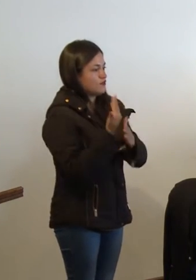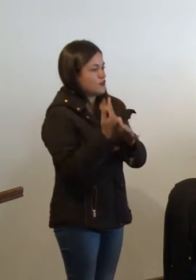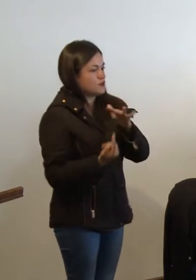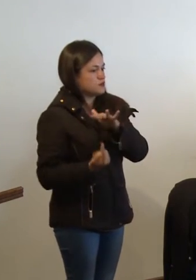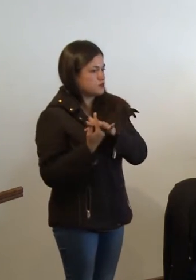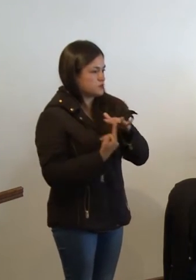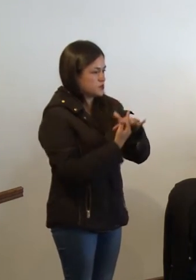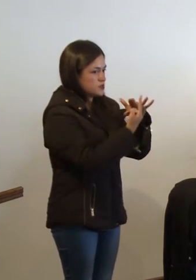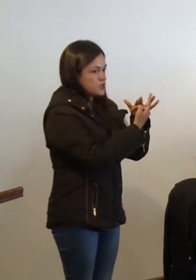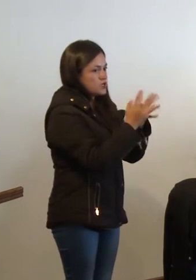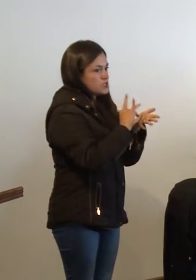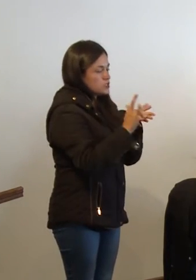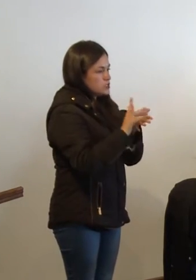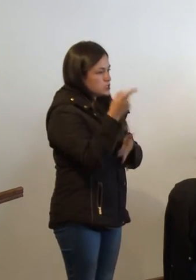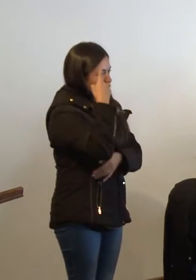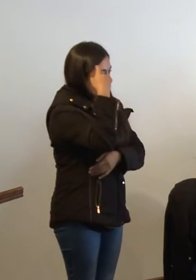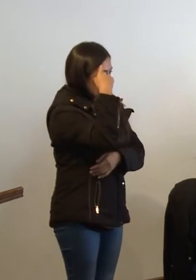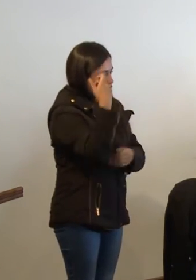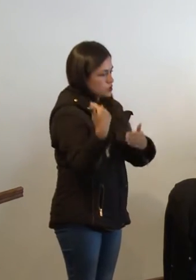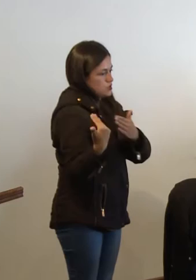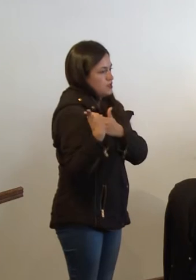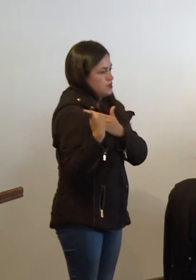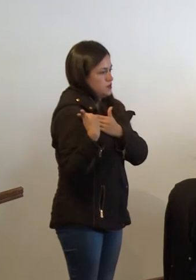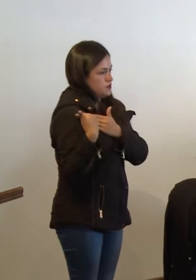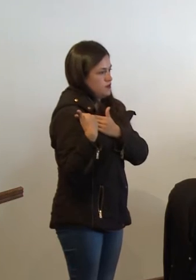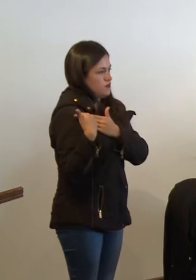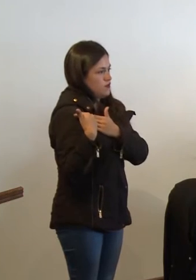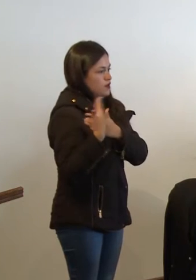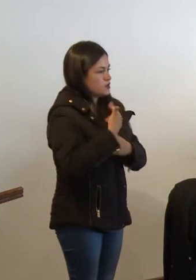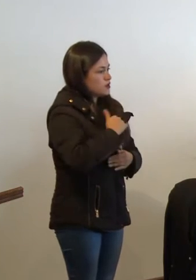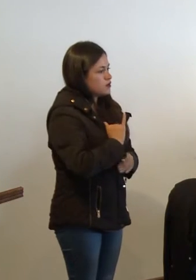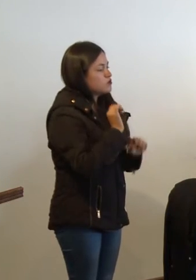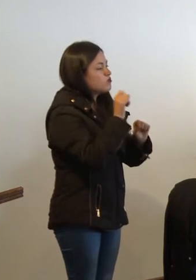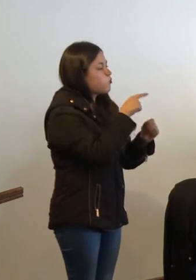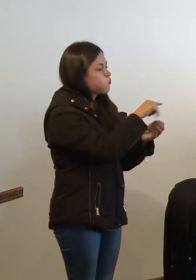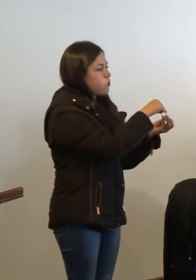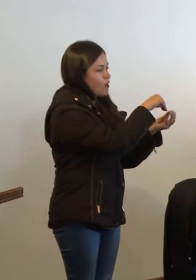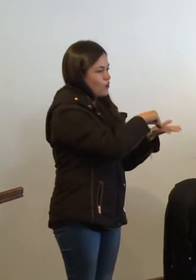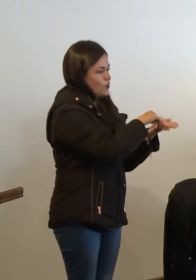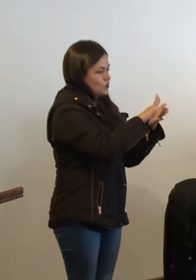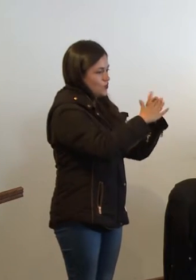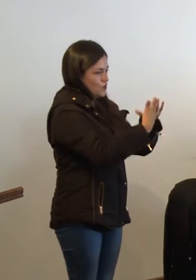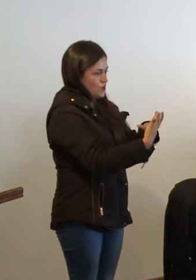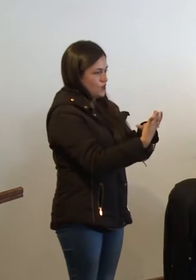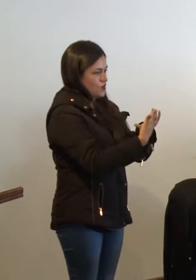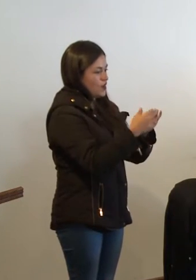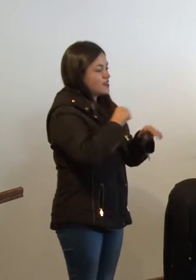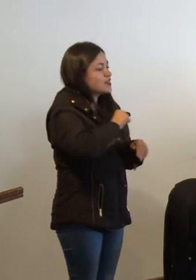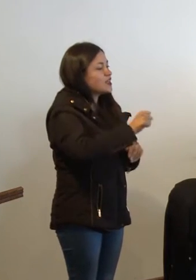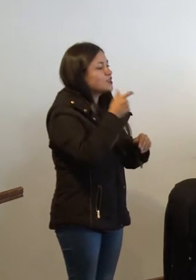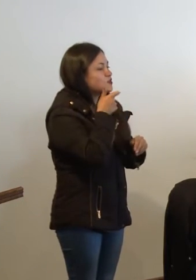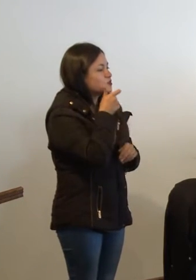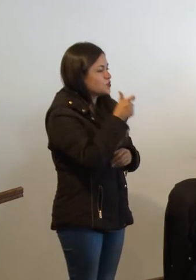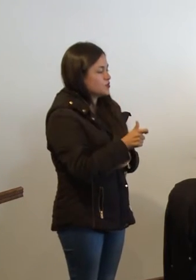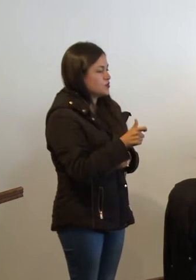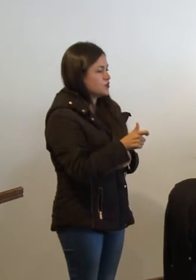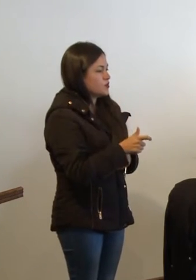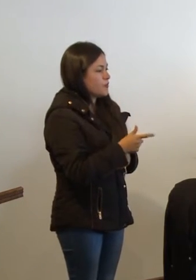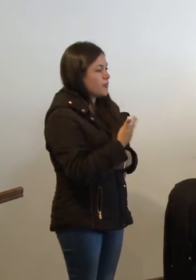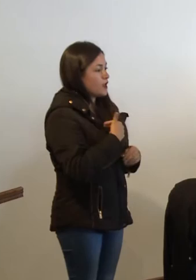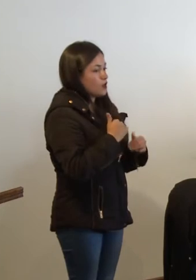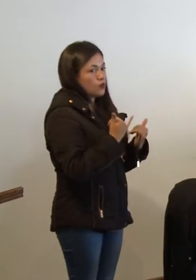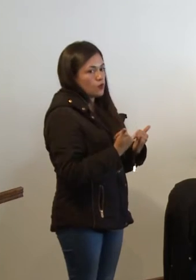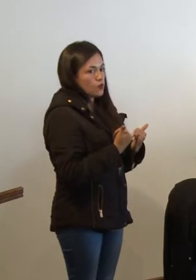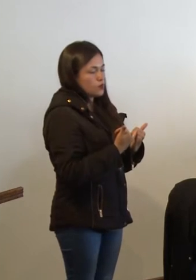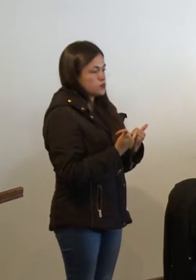emergencias, retos y responsabilidades que conlleva la educación comunitaria en derechos humanos en